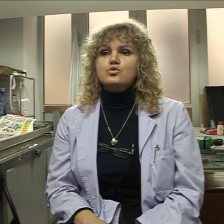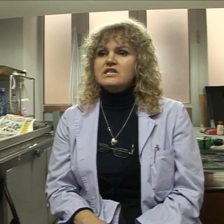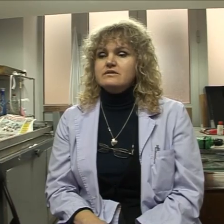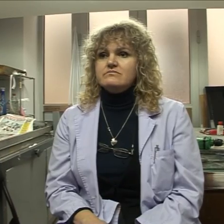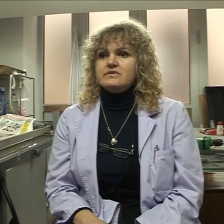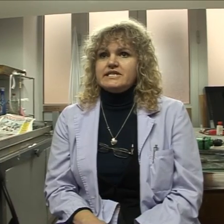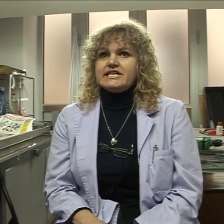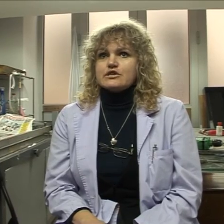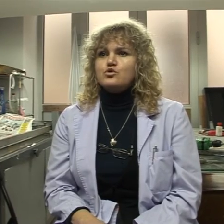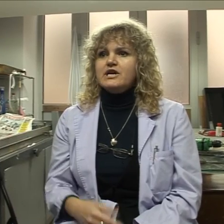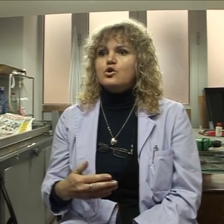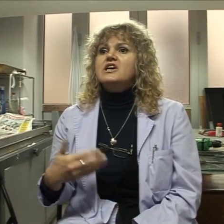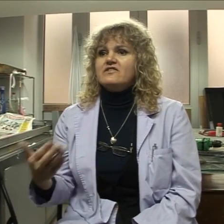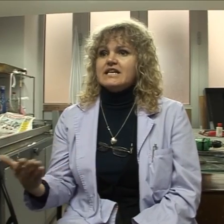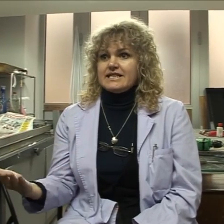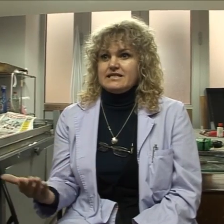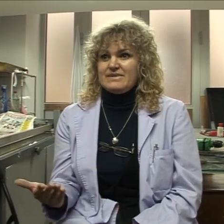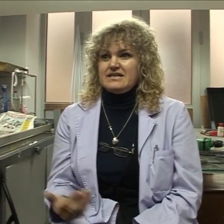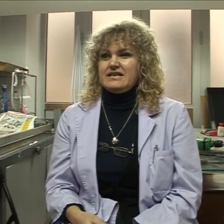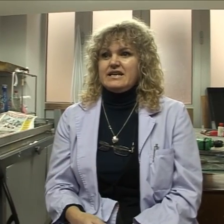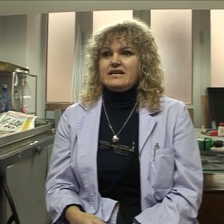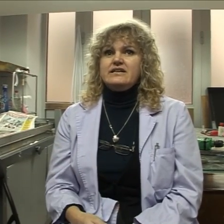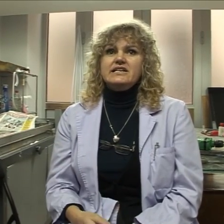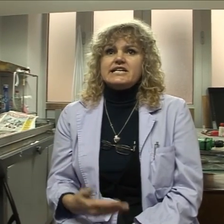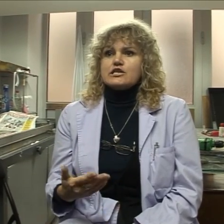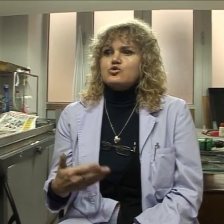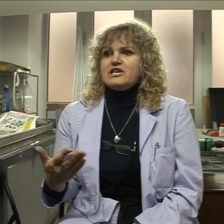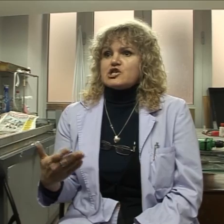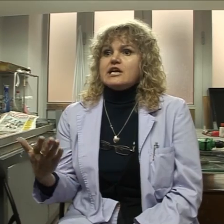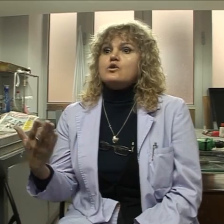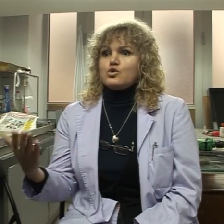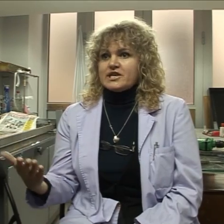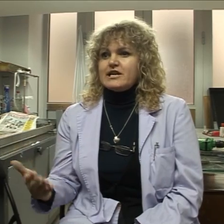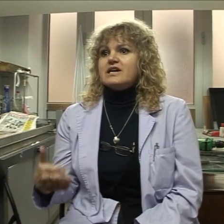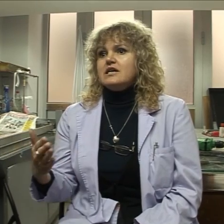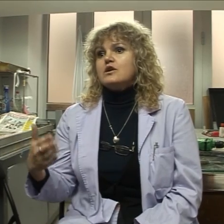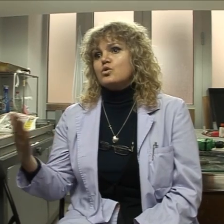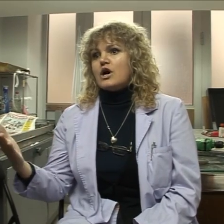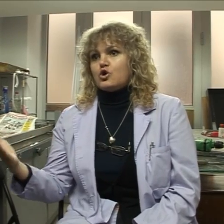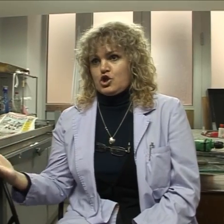Ljudi ne razumiju invalidima i ne razumiju šta je kluho nema i kluha